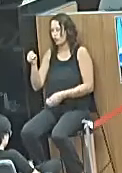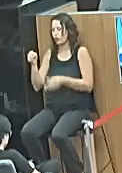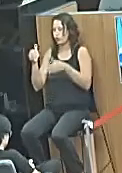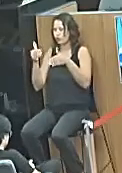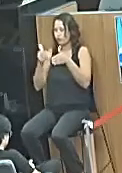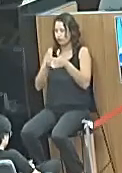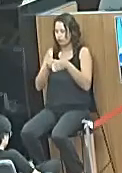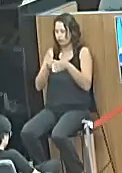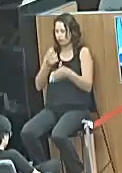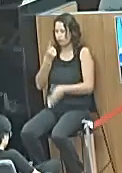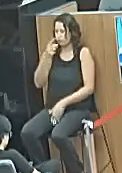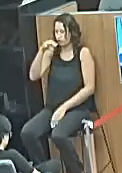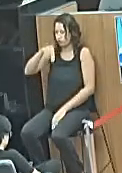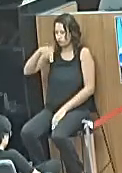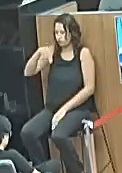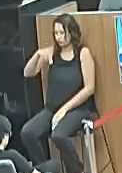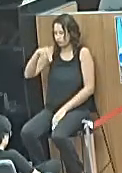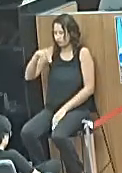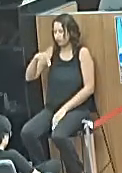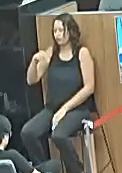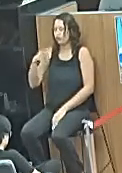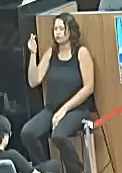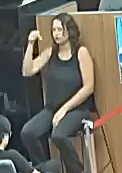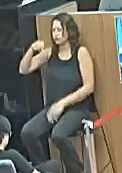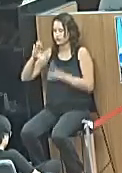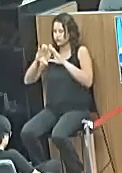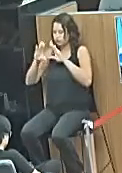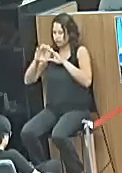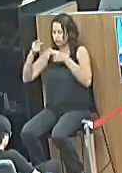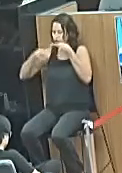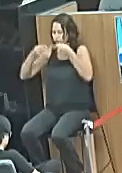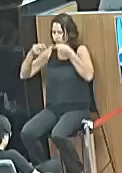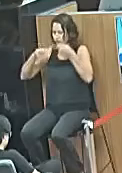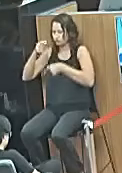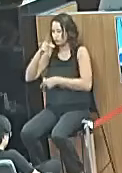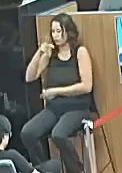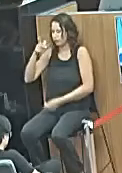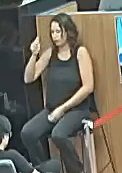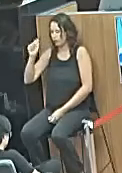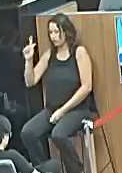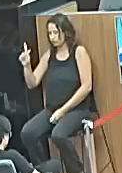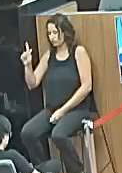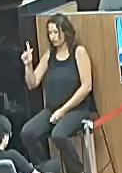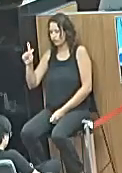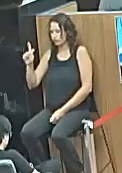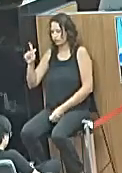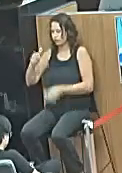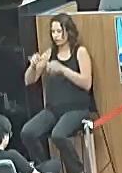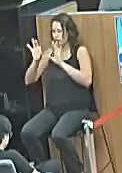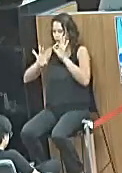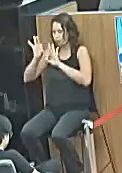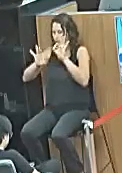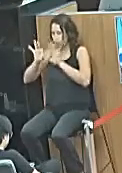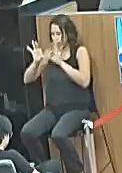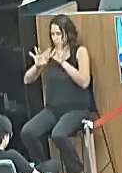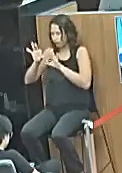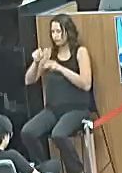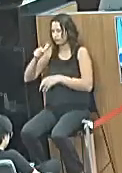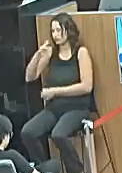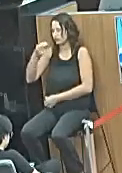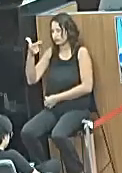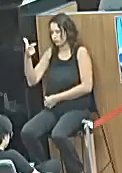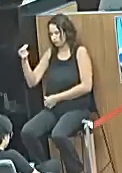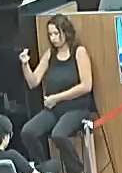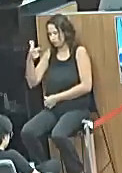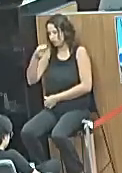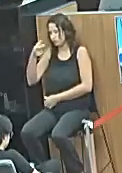novembro encontra se em discussão na assembléia legislativa o ppg plano plurianual de ação governamental 2020 e